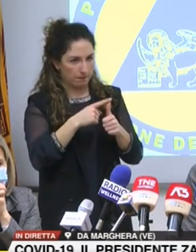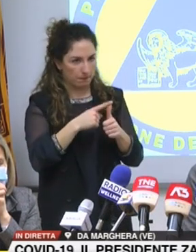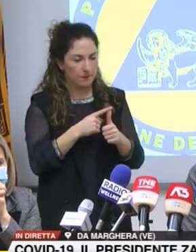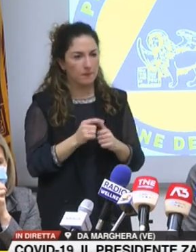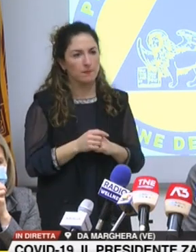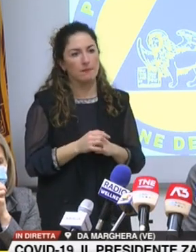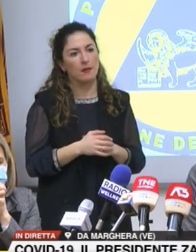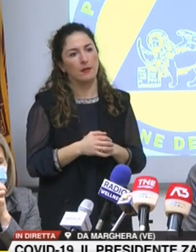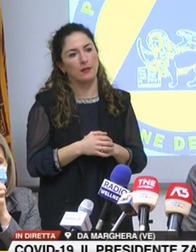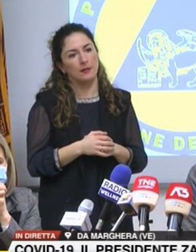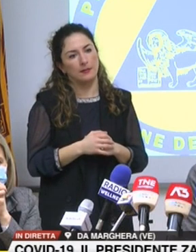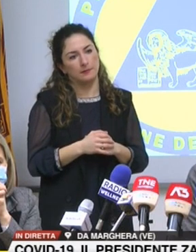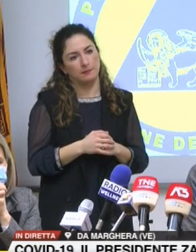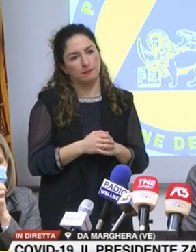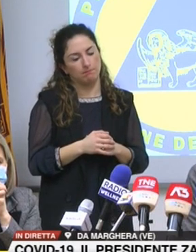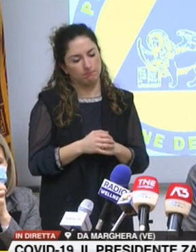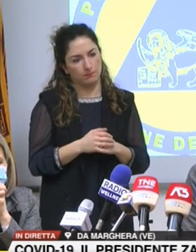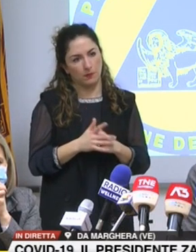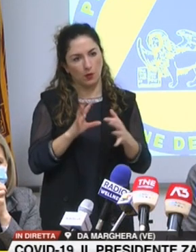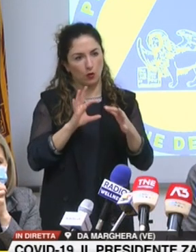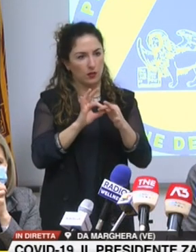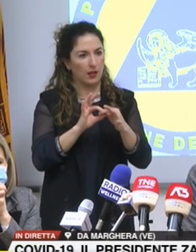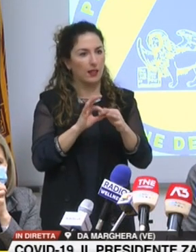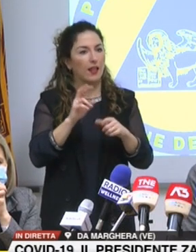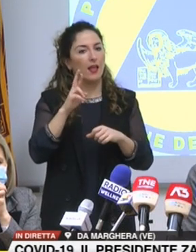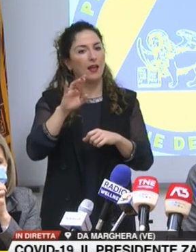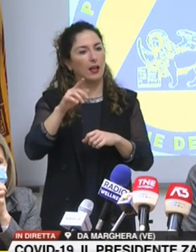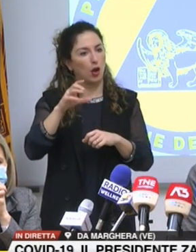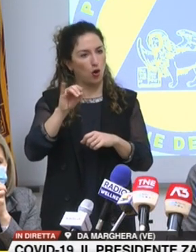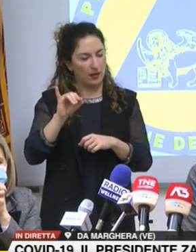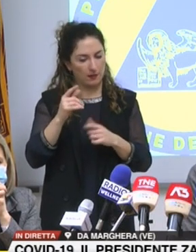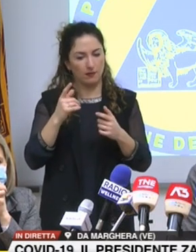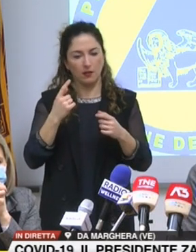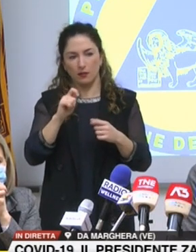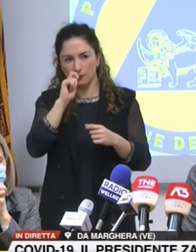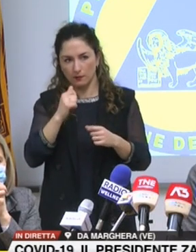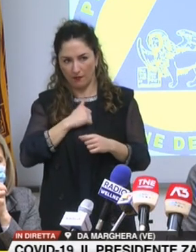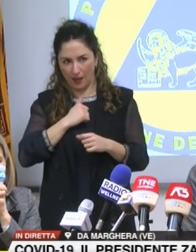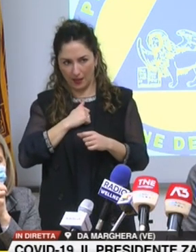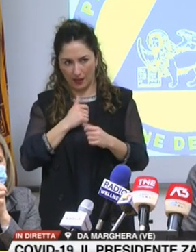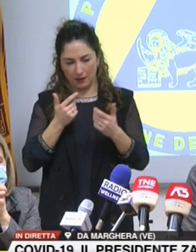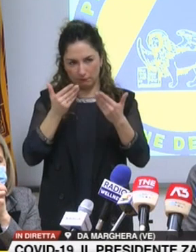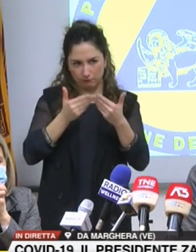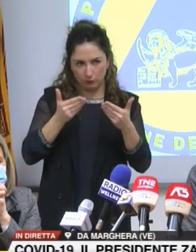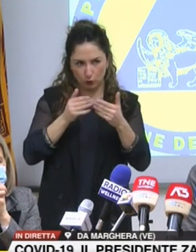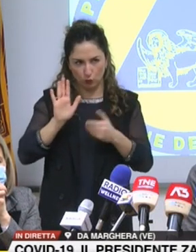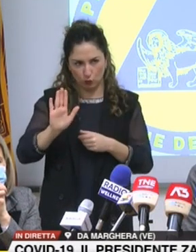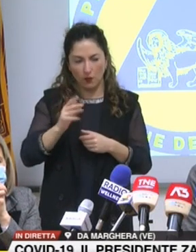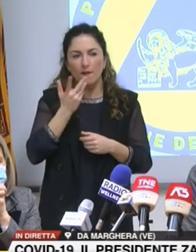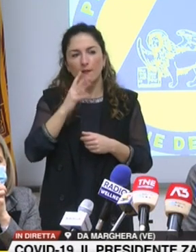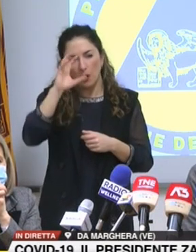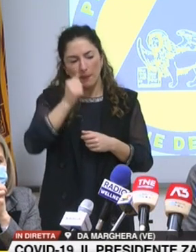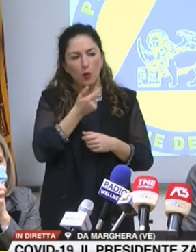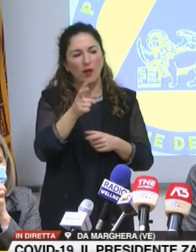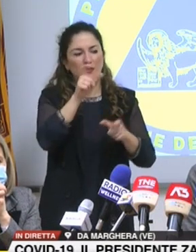rapidissime sullo studio che ha condotto Rigoli sul test fai da te. Volevo capire su quanti pazienti, quanti